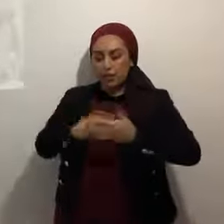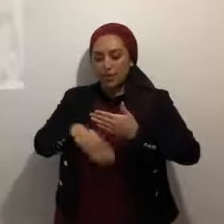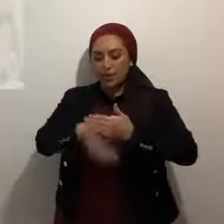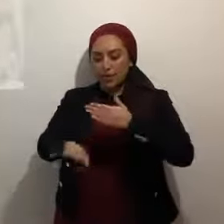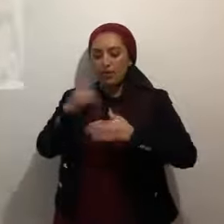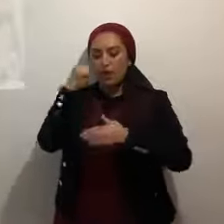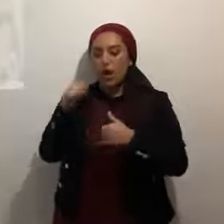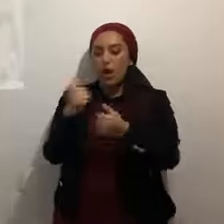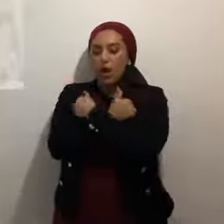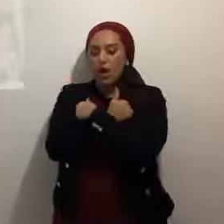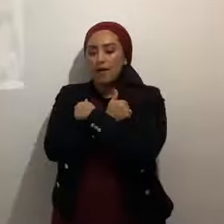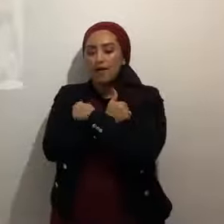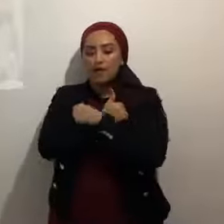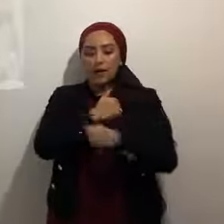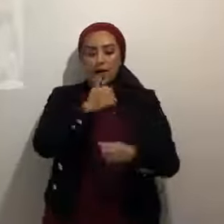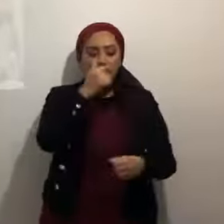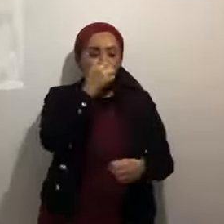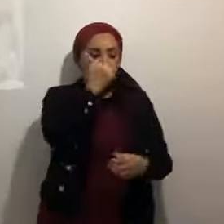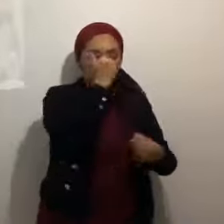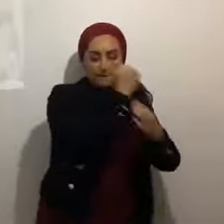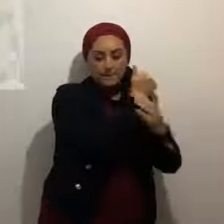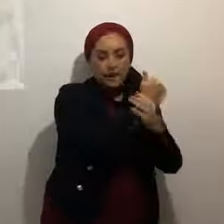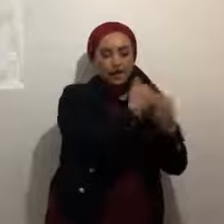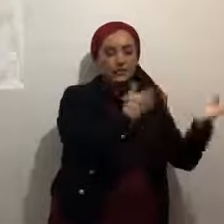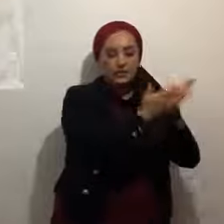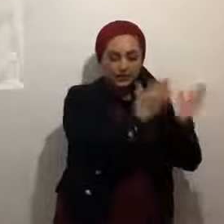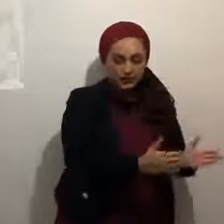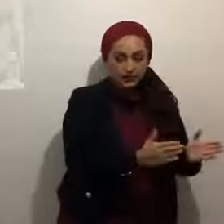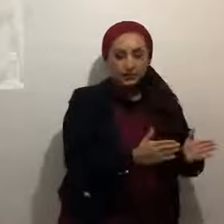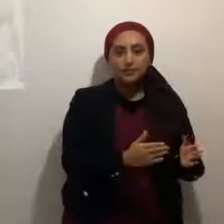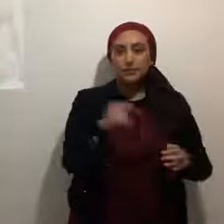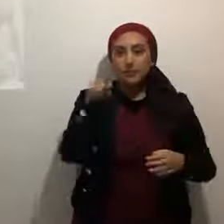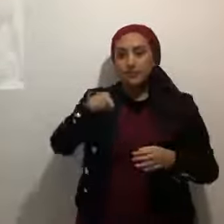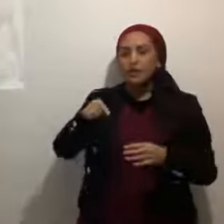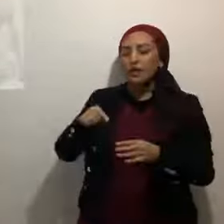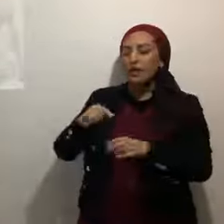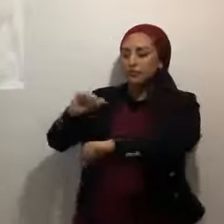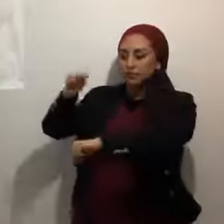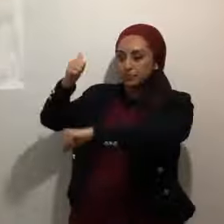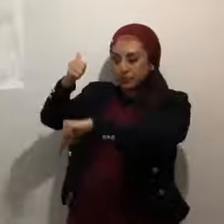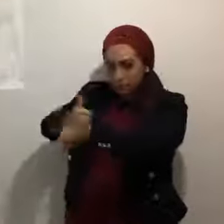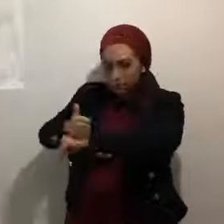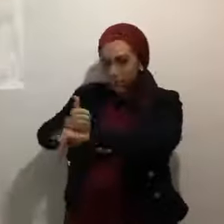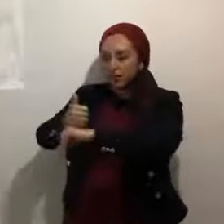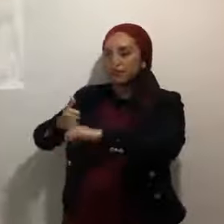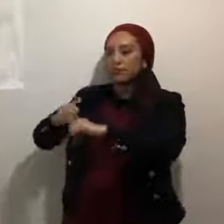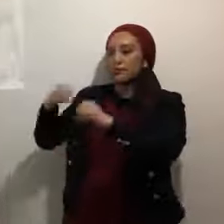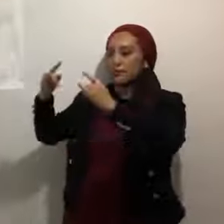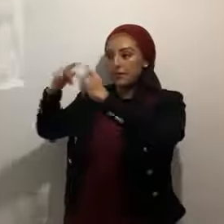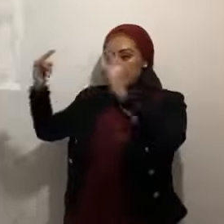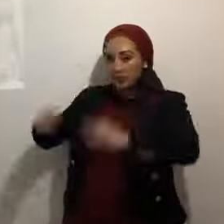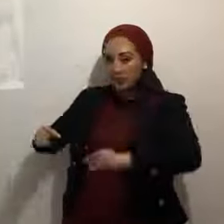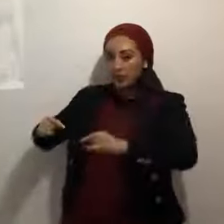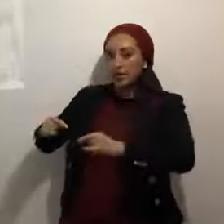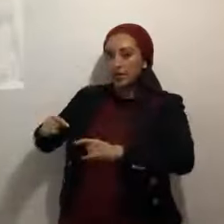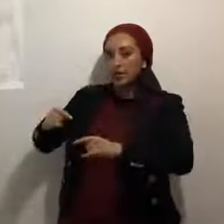siervo. Y edificó allí un altar e invocó el nombre de Yahweh y plantó allí su tienda y abrieron allí los siervos de Isaac